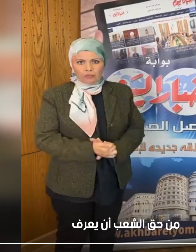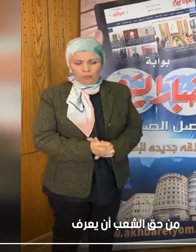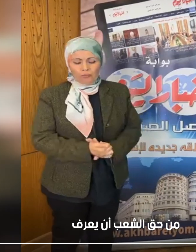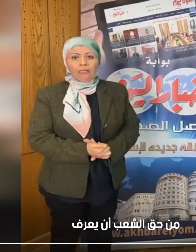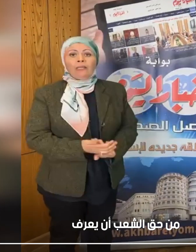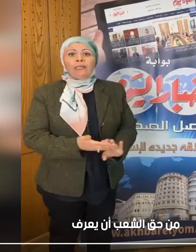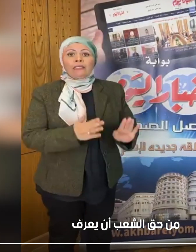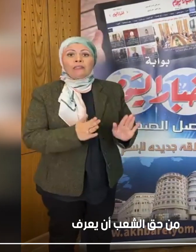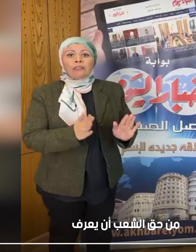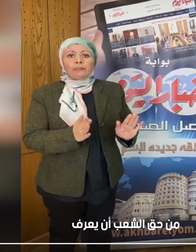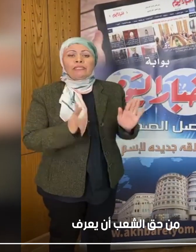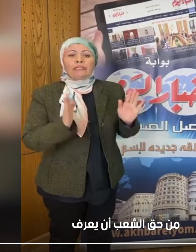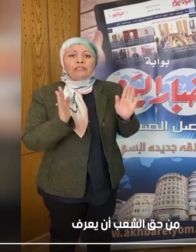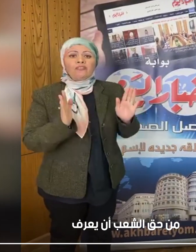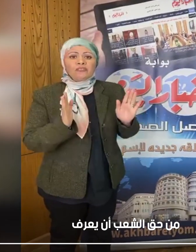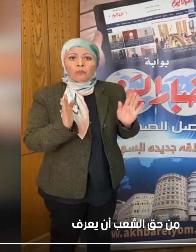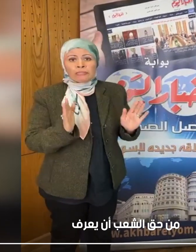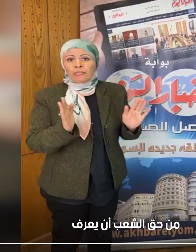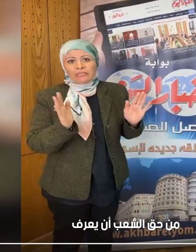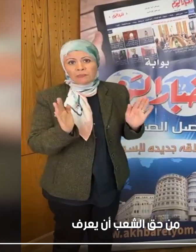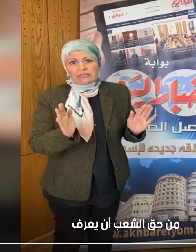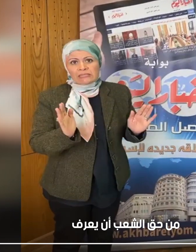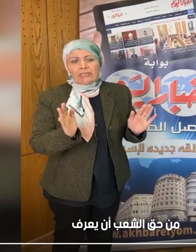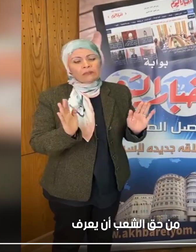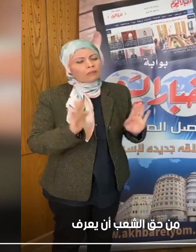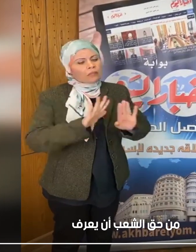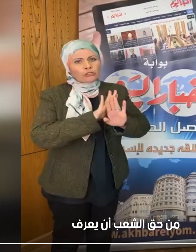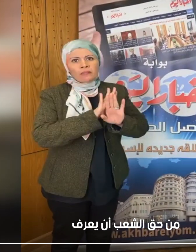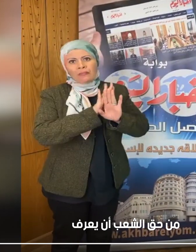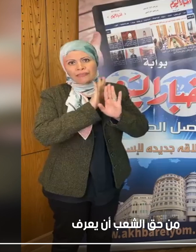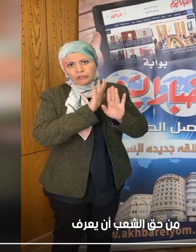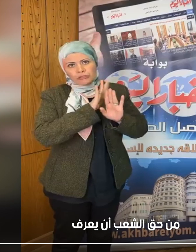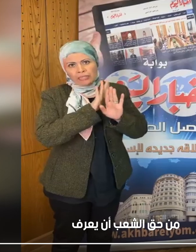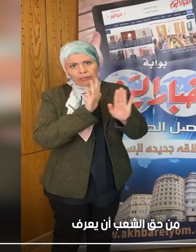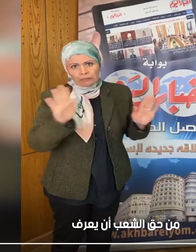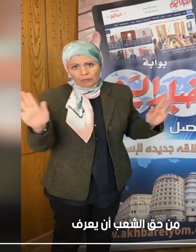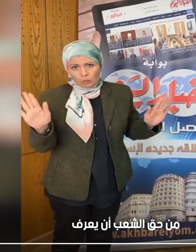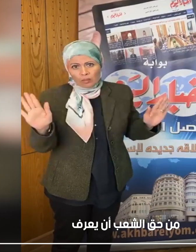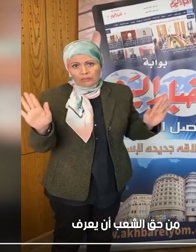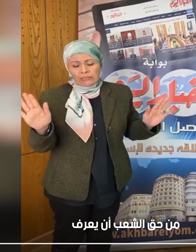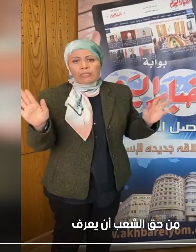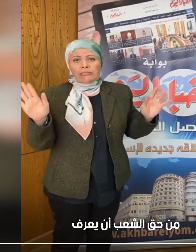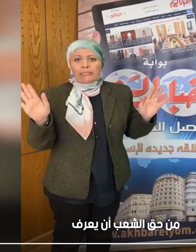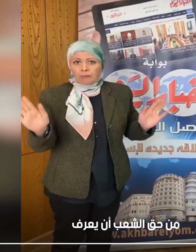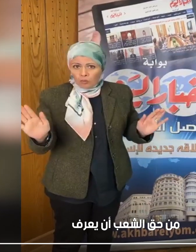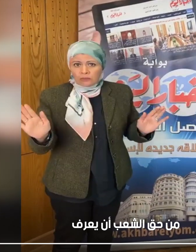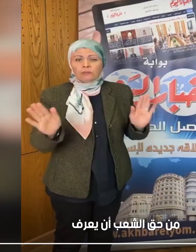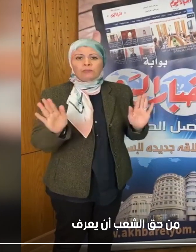الفرق. طيب إضافة المواليد ده بيتم إزاي عشان محدش يضحك على حضراتكم خالص؟ زي ما قلت